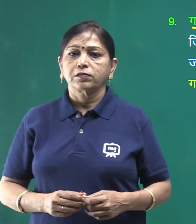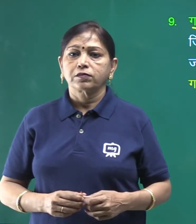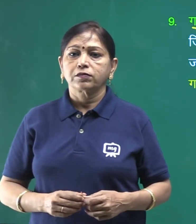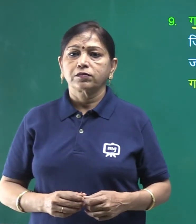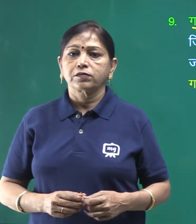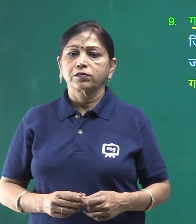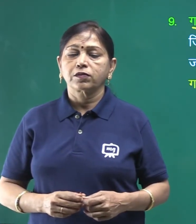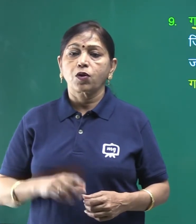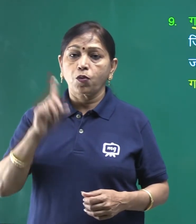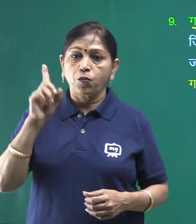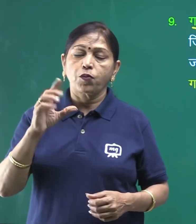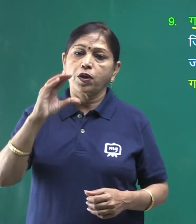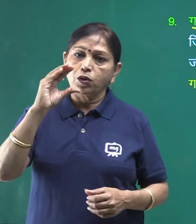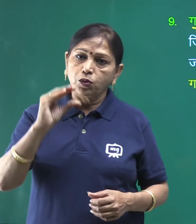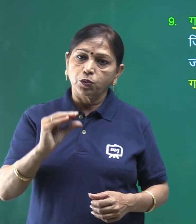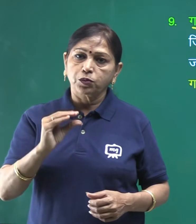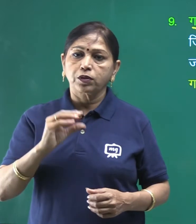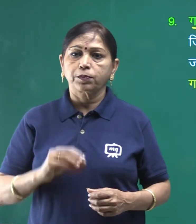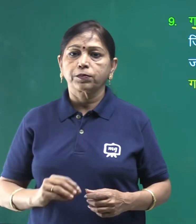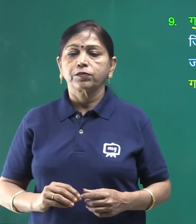व न्यूनतम